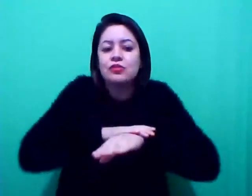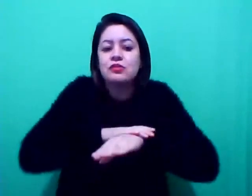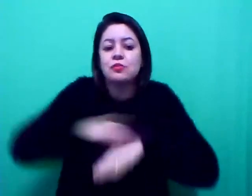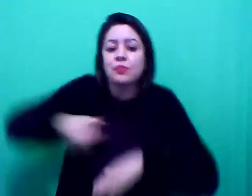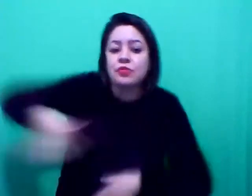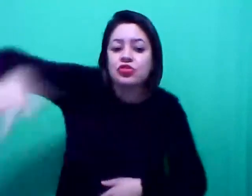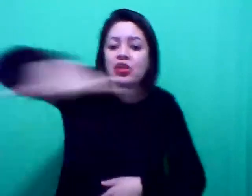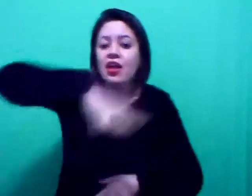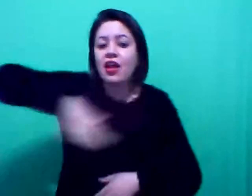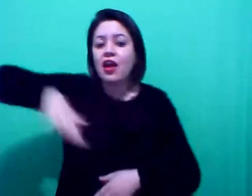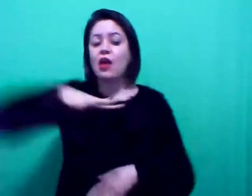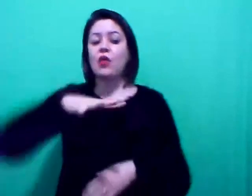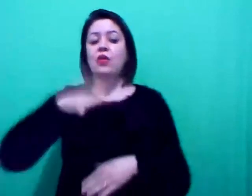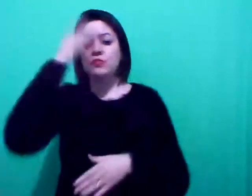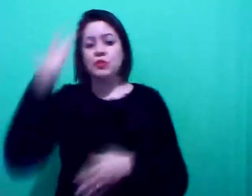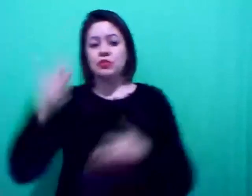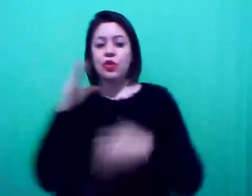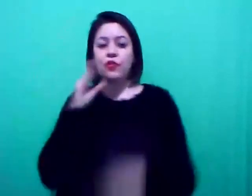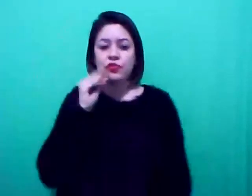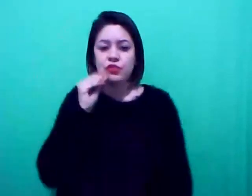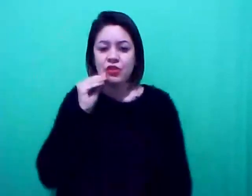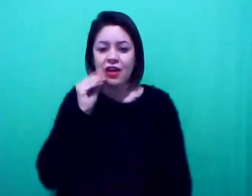Esse é o momento de vocês